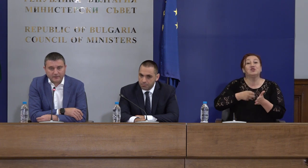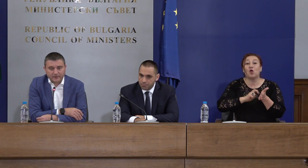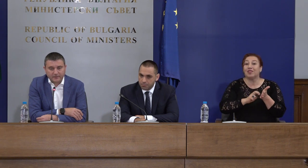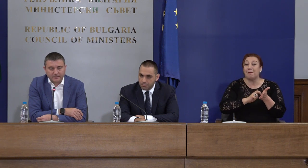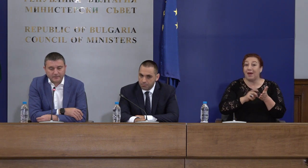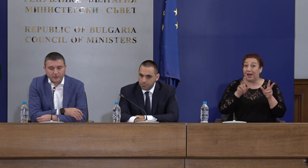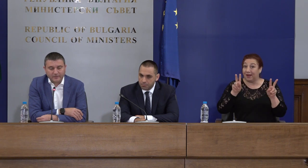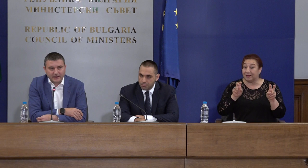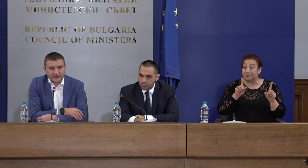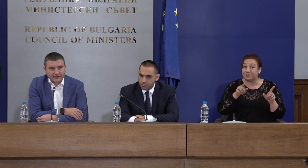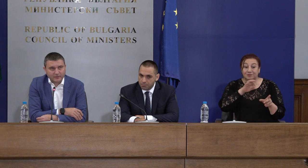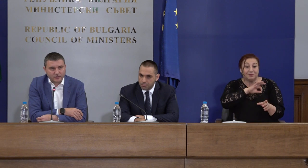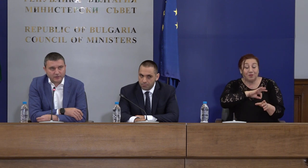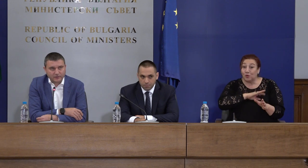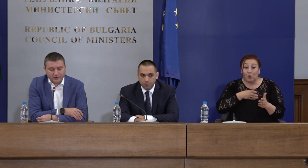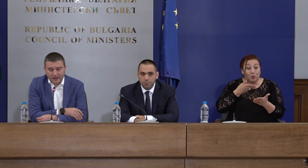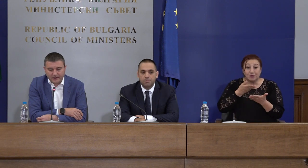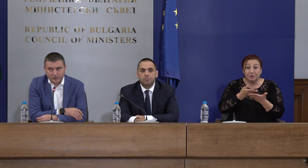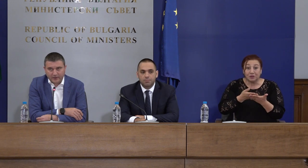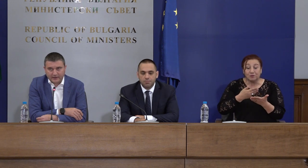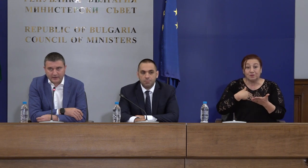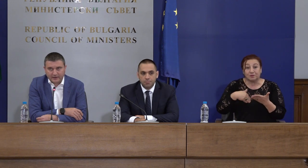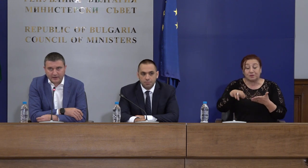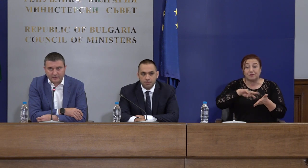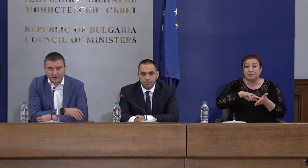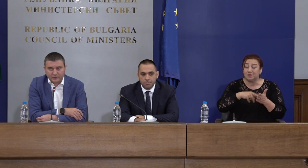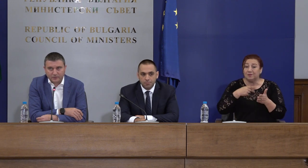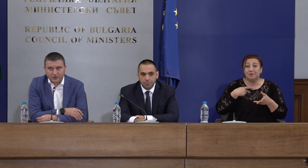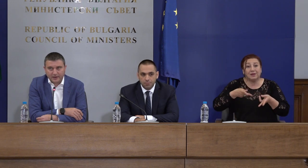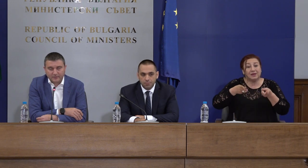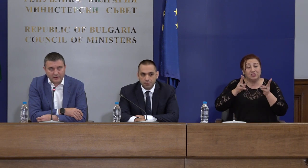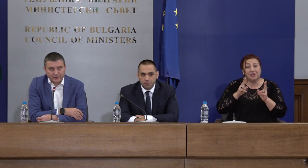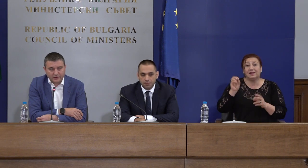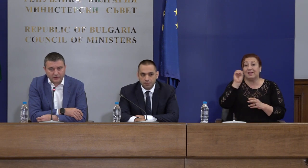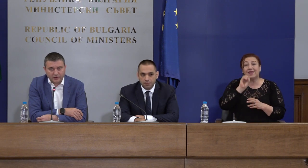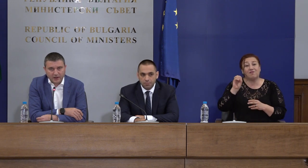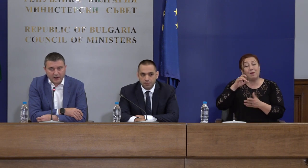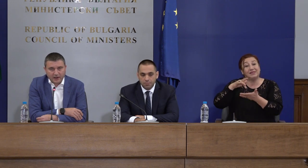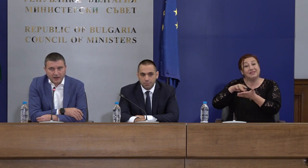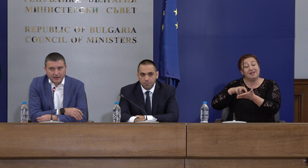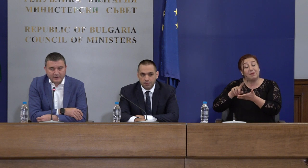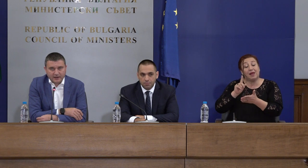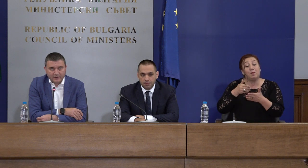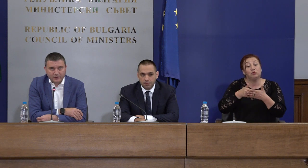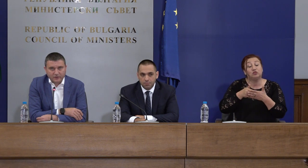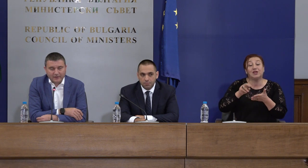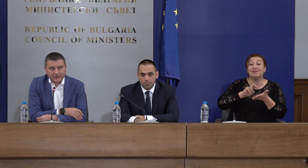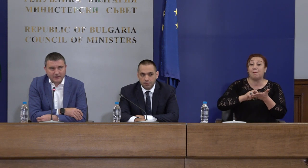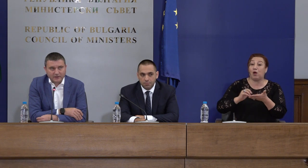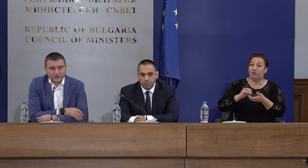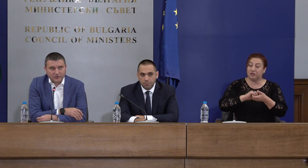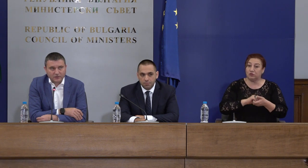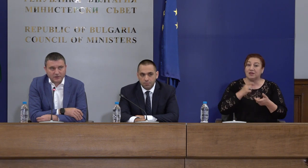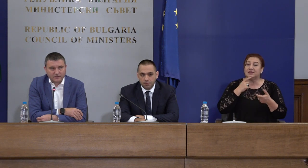в юли месец положително решение на Европейската централна банка по отношение на Банковия съюз. За